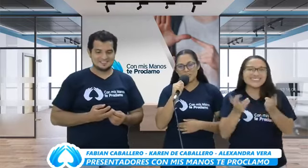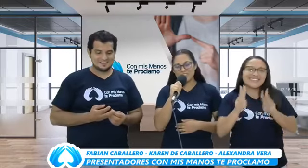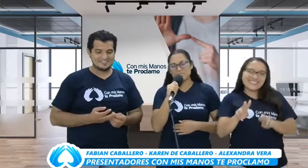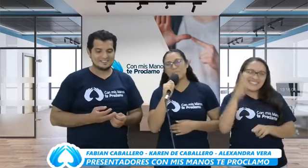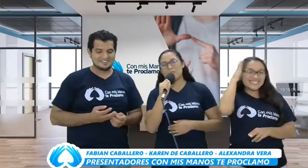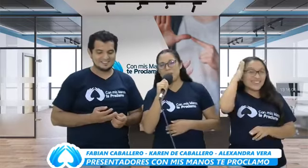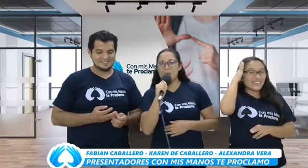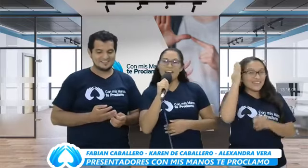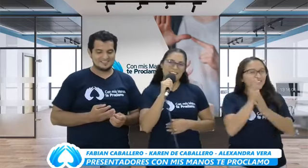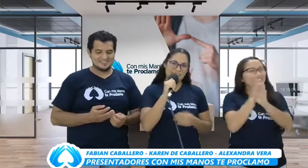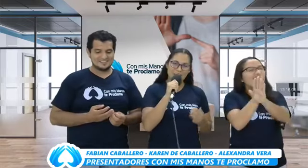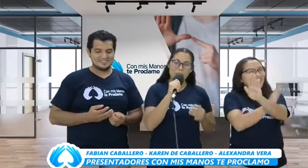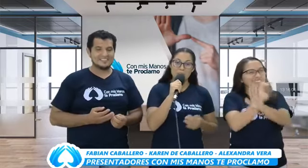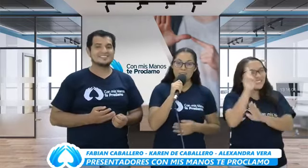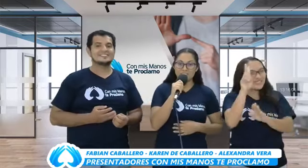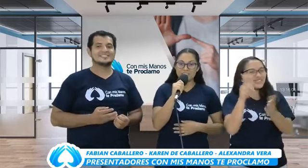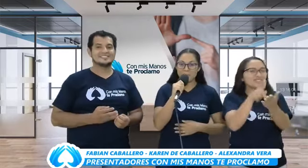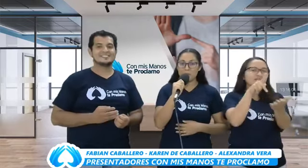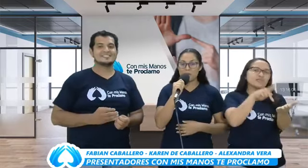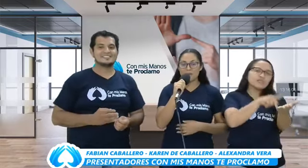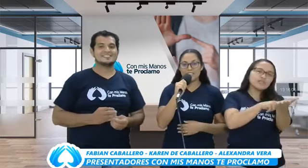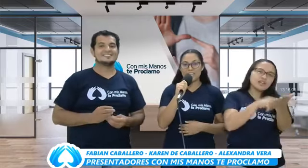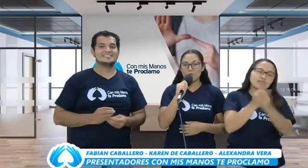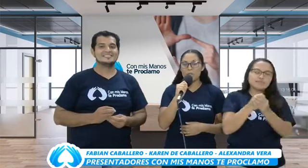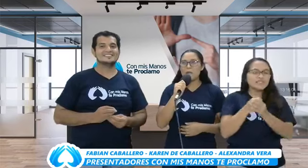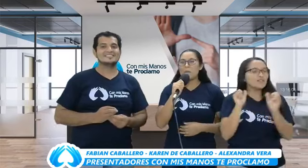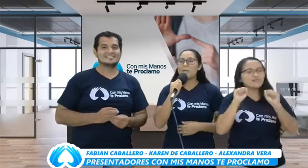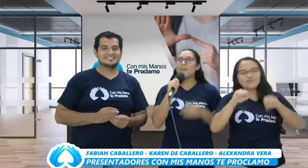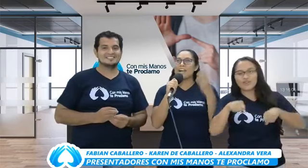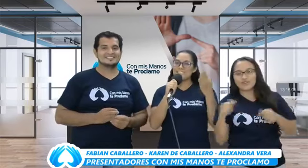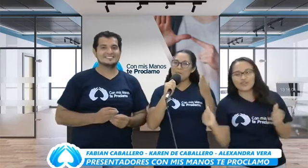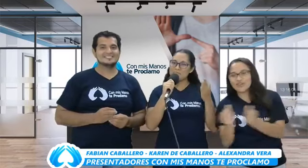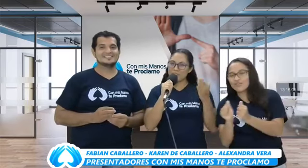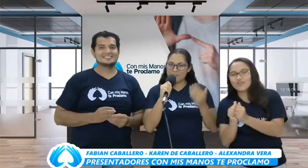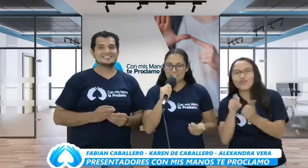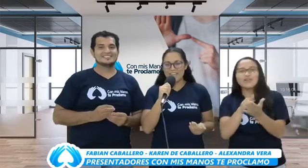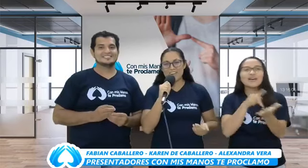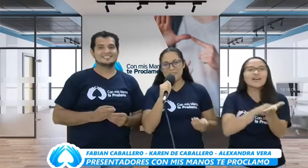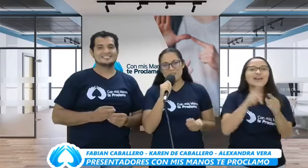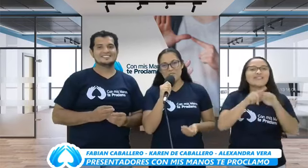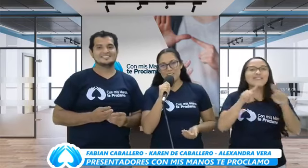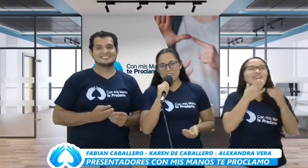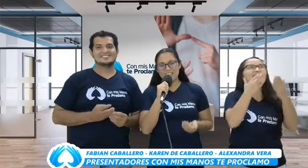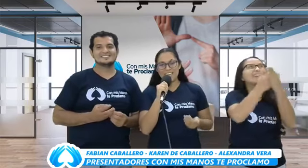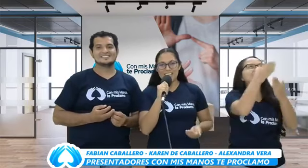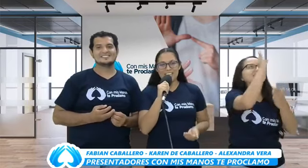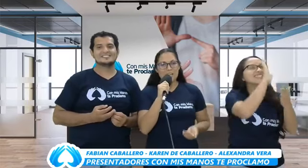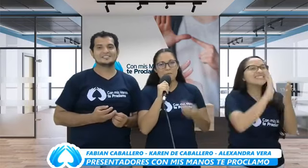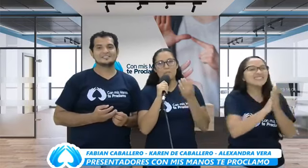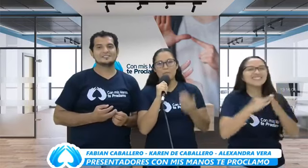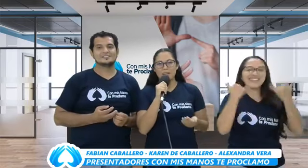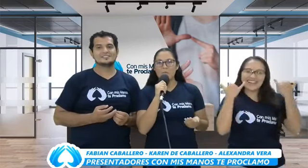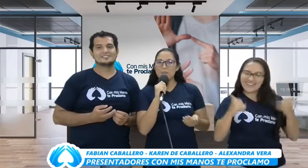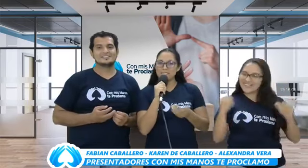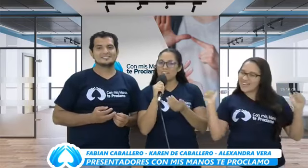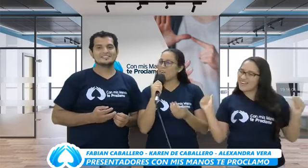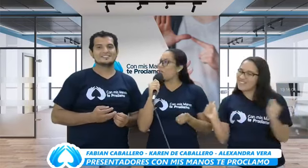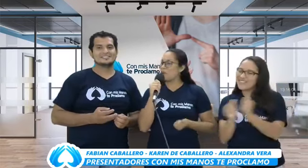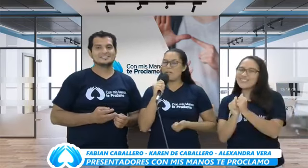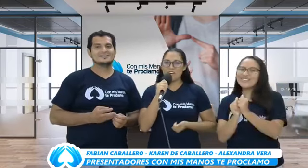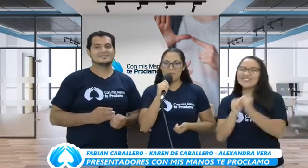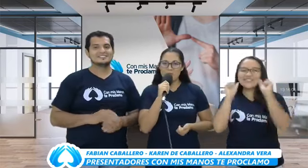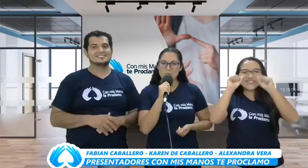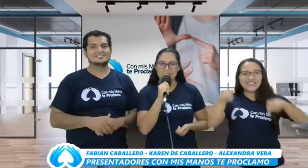pues dos programas anteriores pues me enfrenté por problemas de salud. Pero gracias a mi Dios que hoy me encuentro aquí para poder